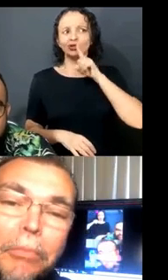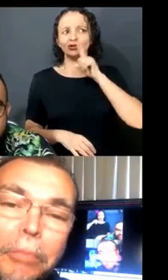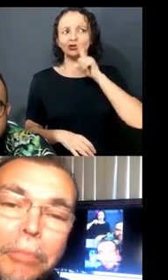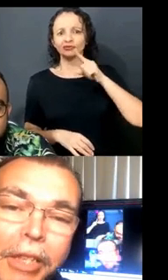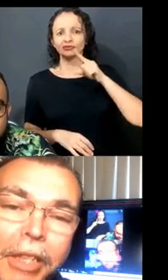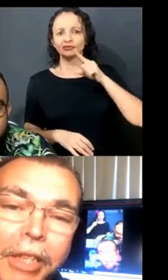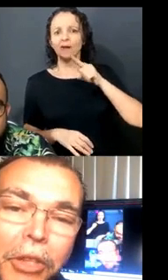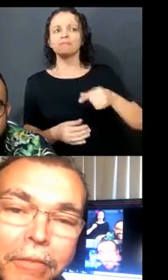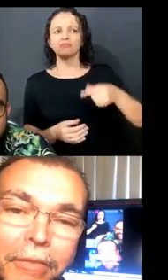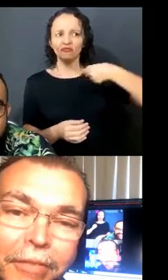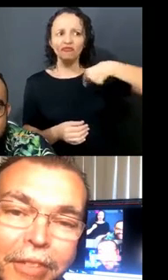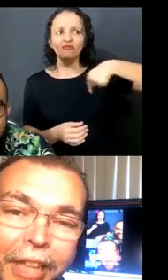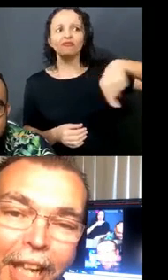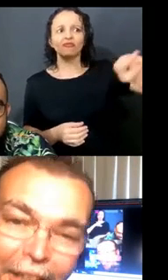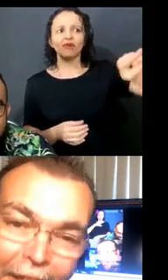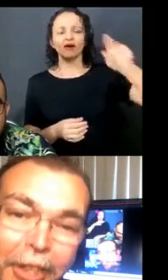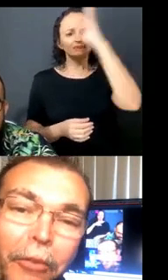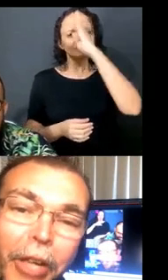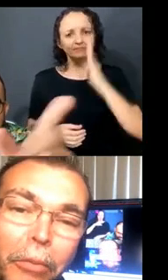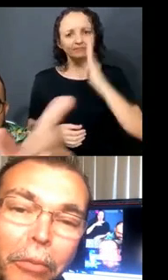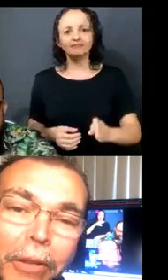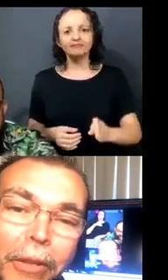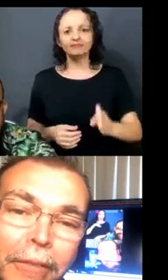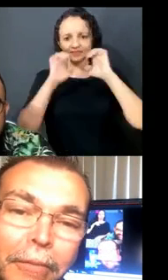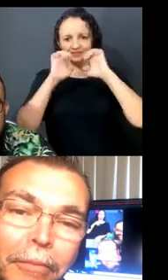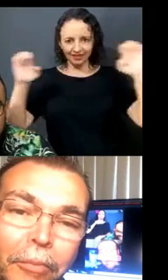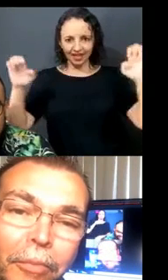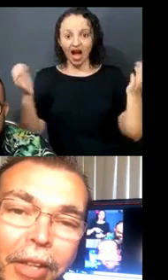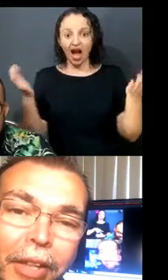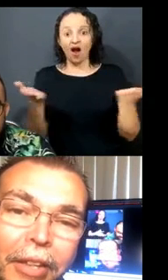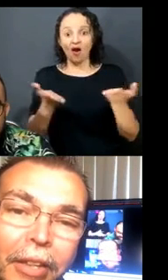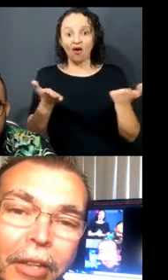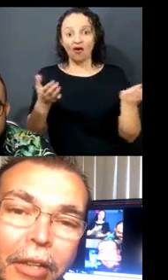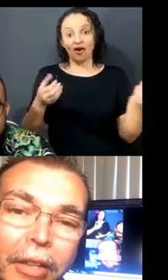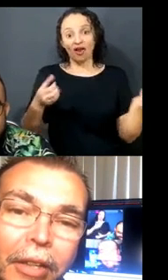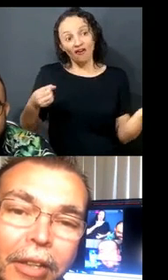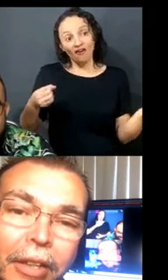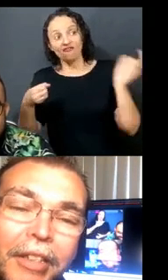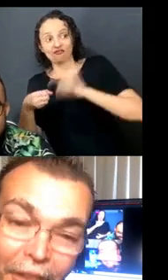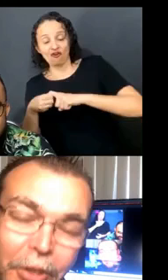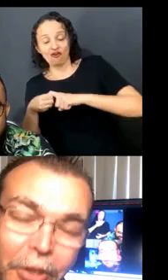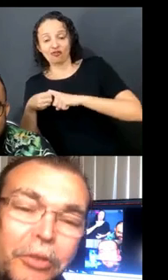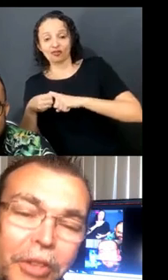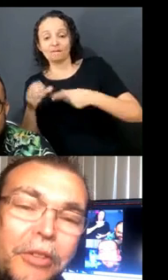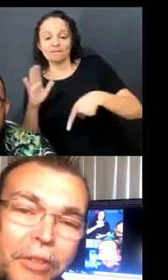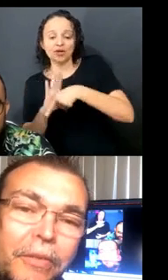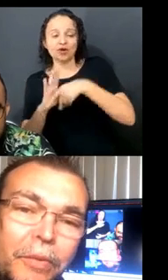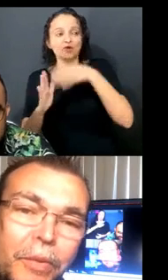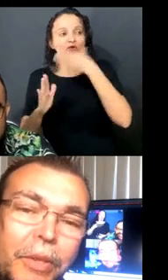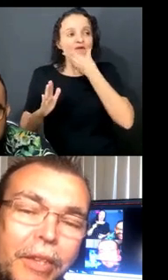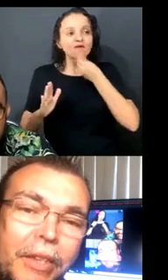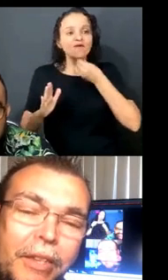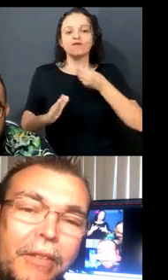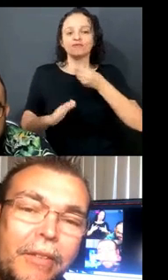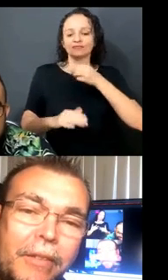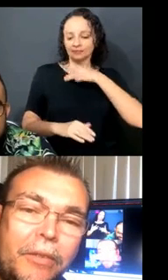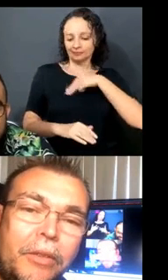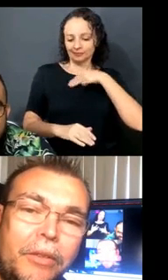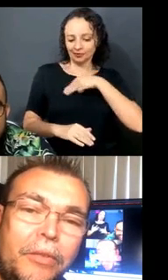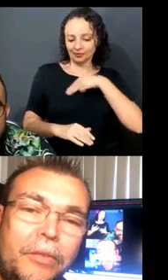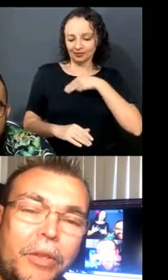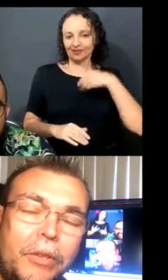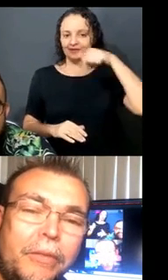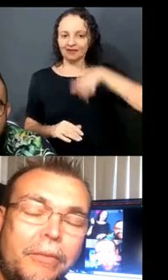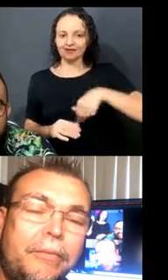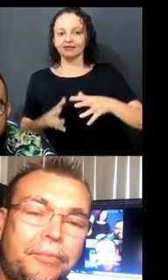Brasil mandou um missionário aqui para a nossa igreja. É isso que ele Mandou fala. porque eles plantaram em nosso solo, né? Isso. Os americanos